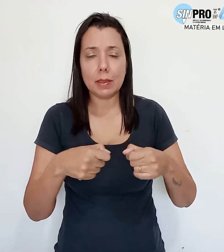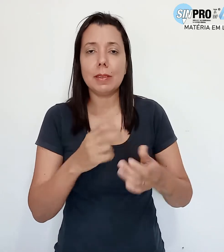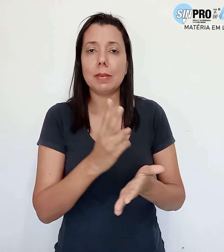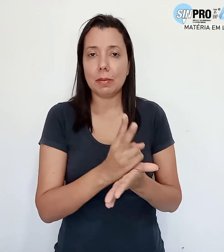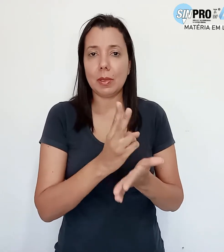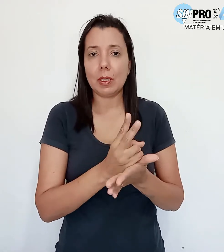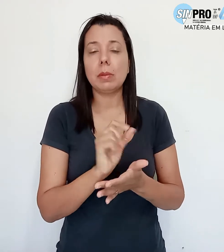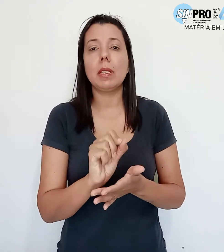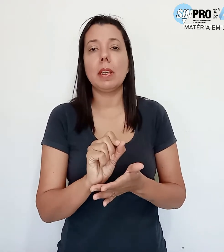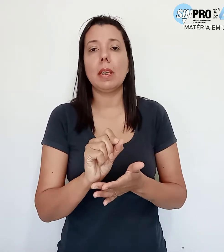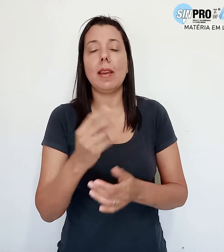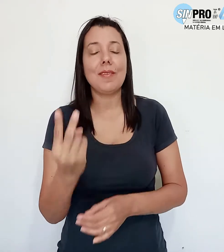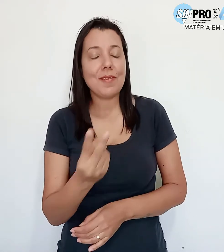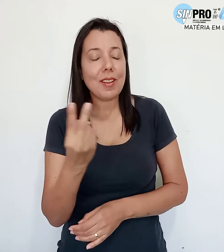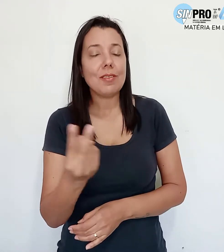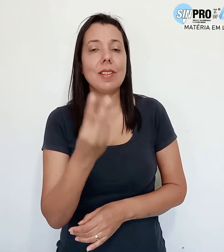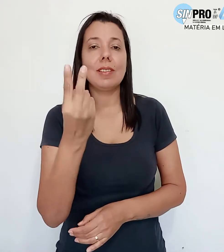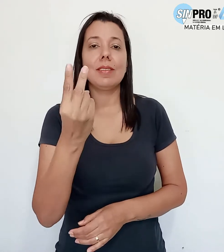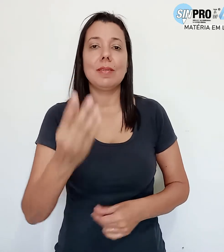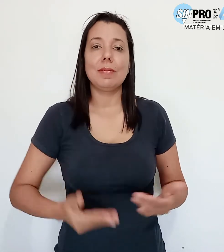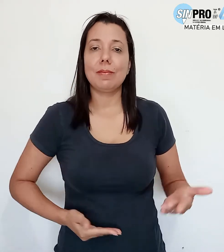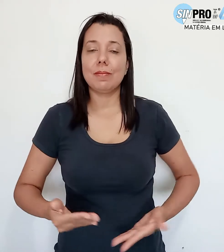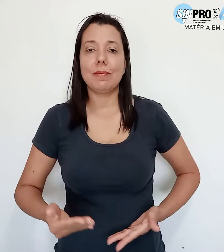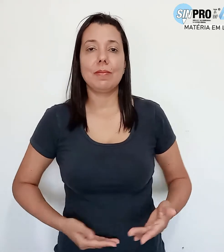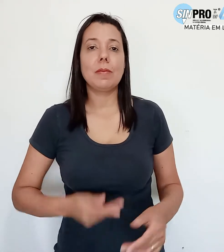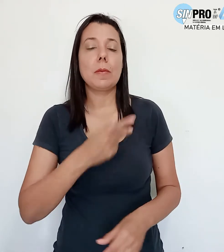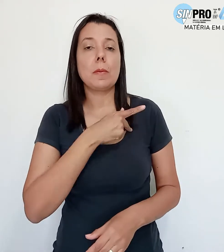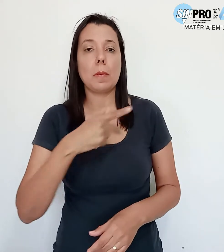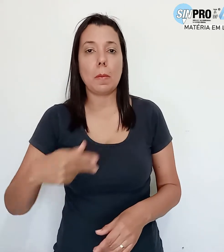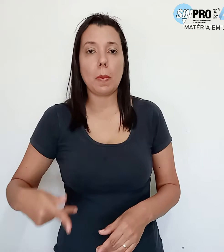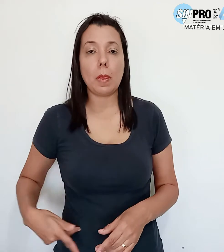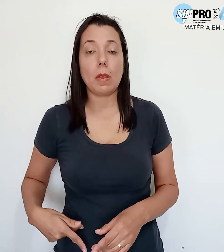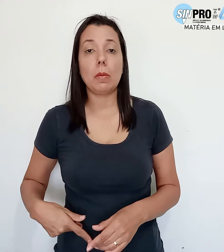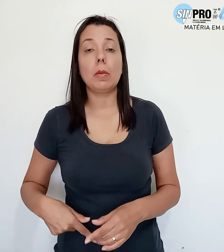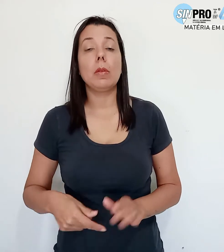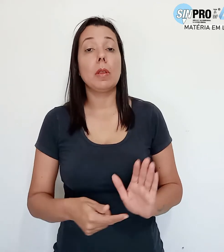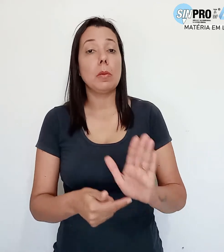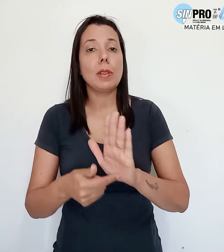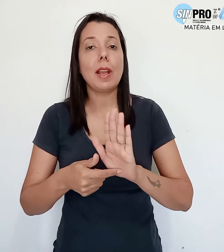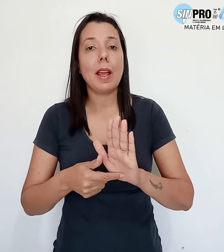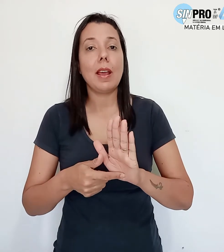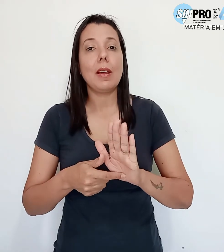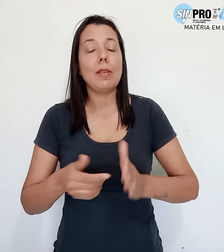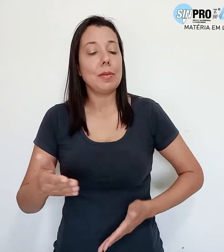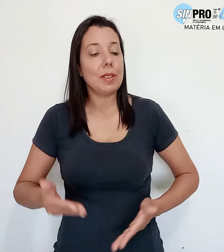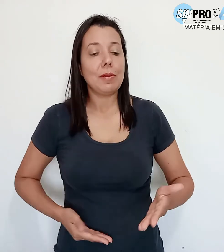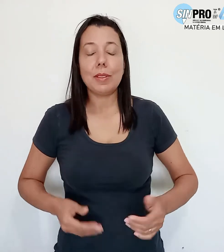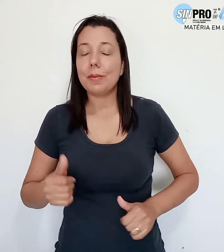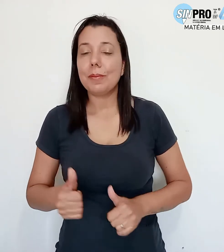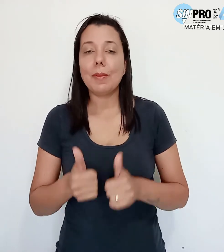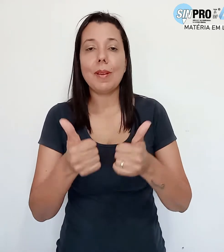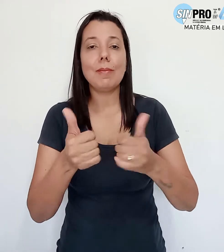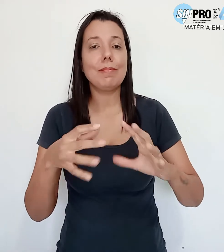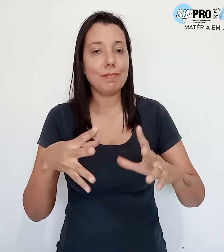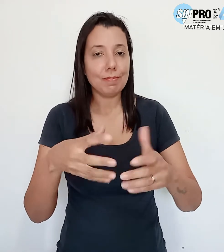precisa, que é a valorização dos serviços públicos, o que trará um serviço melhor para todos e